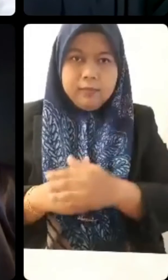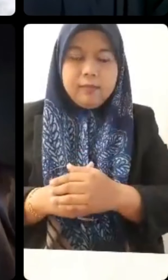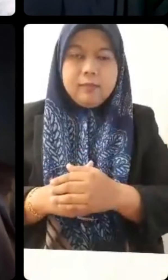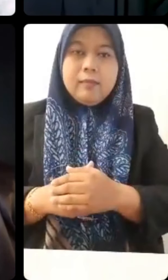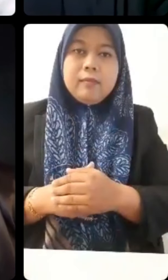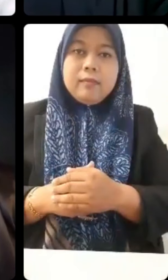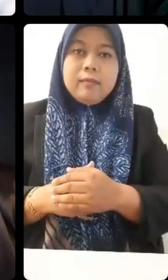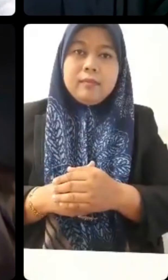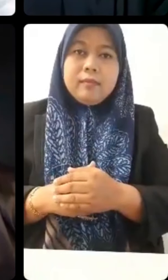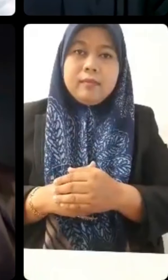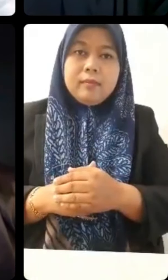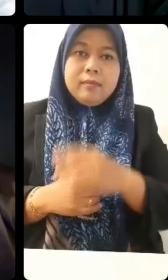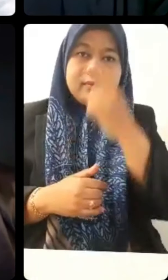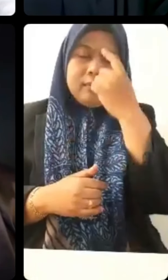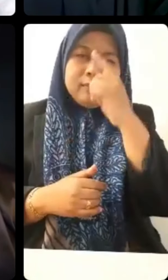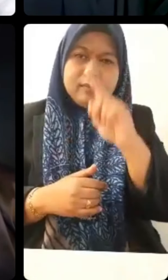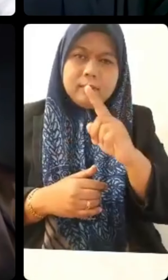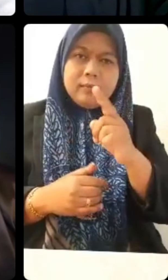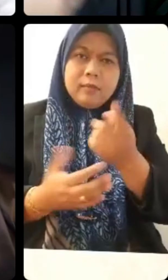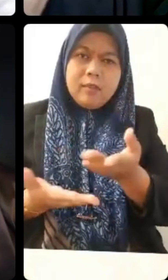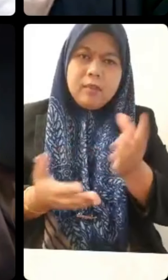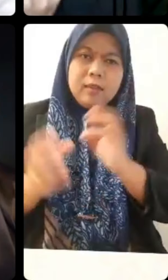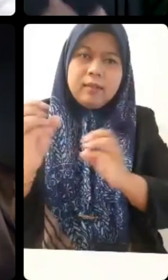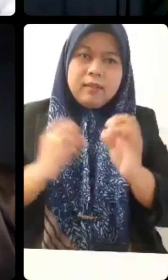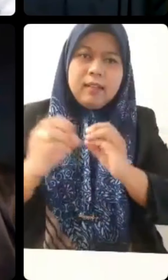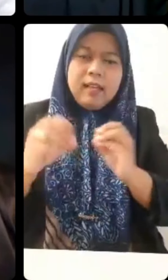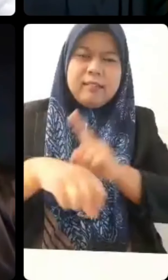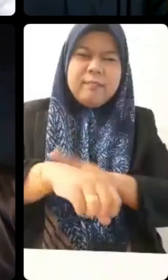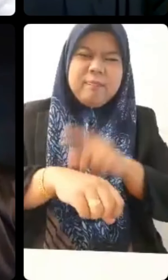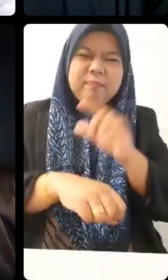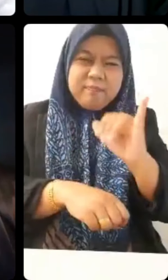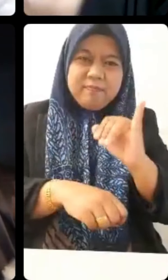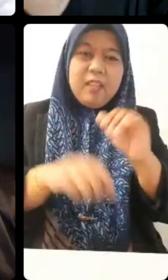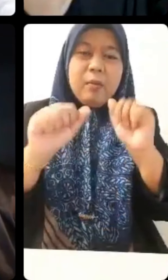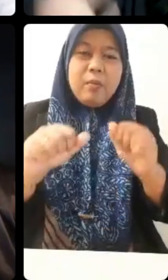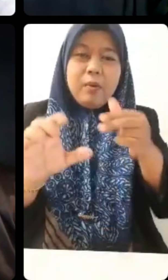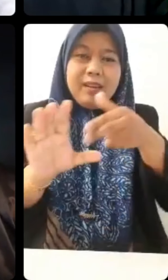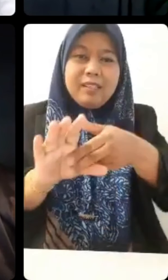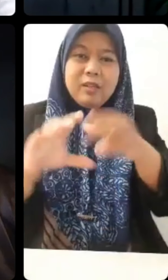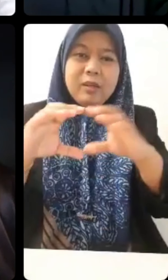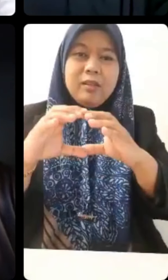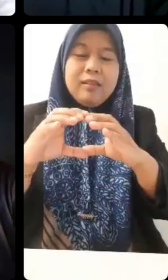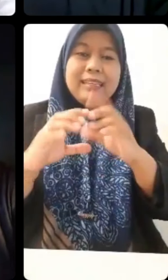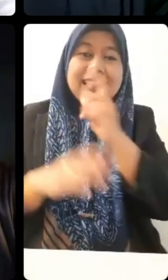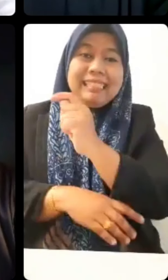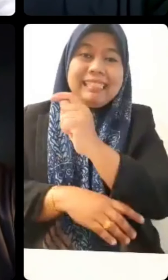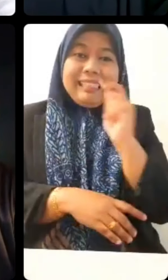Bagi yang tidak ada kesempatan masa, boleh join TikTok Cik Anis dan juga Cik